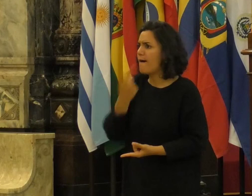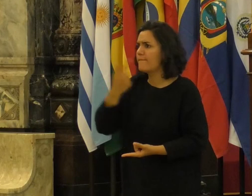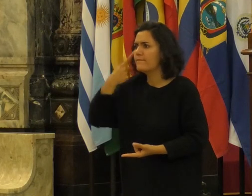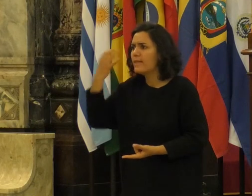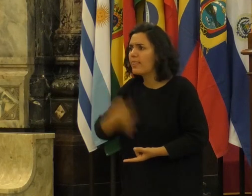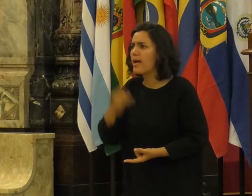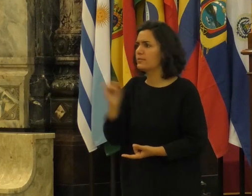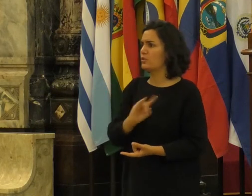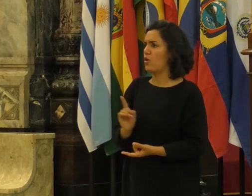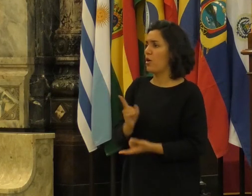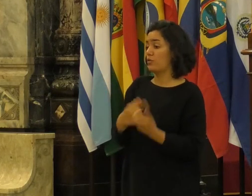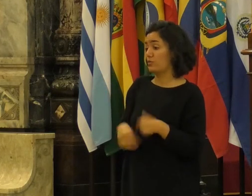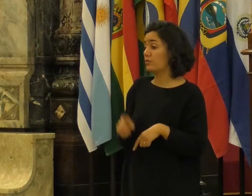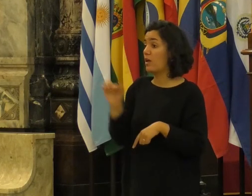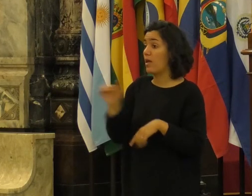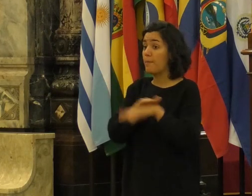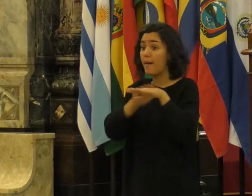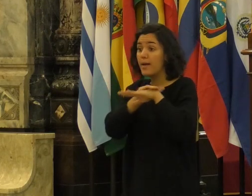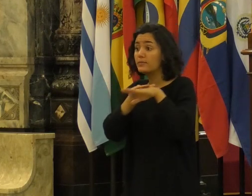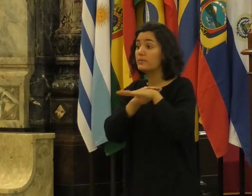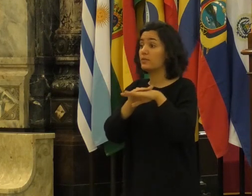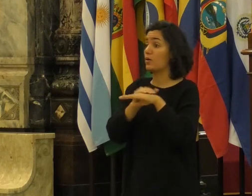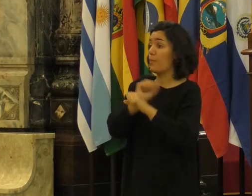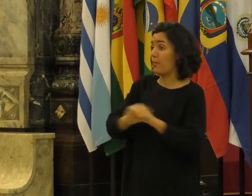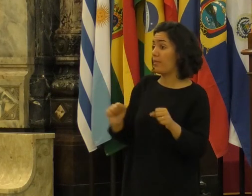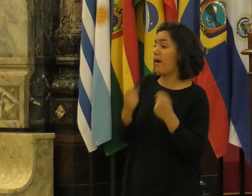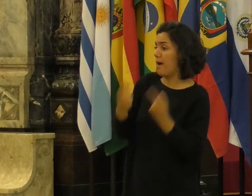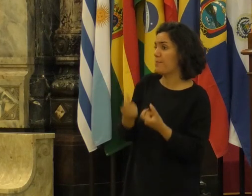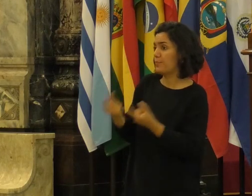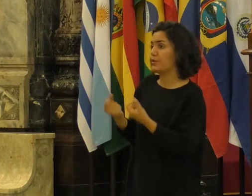para que a la vez siga aportando el conocimiento básico, por ejemplo, que es así.